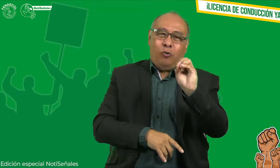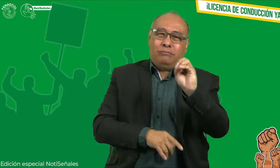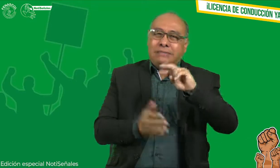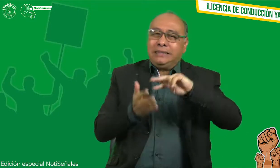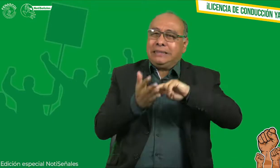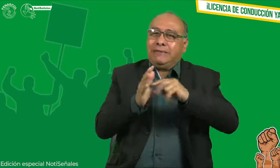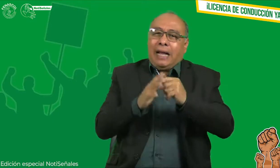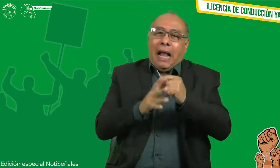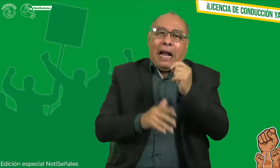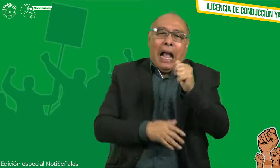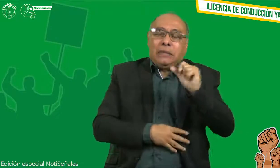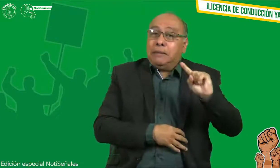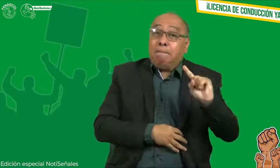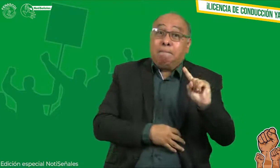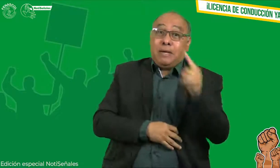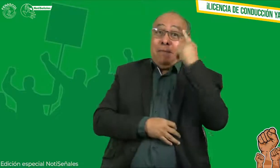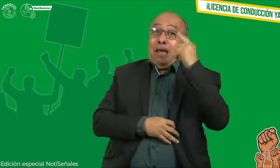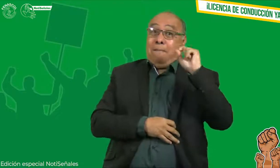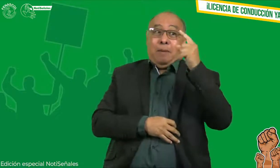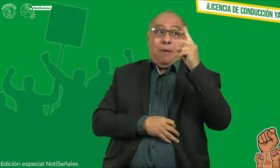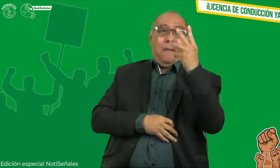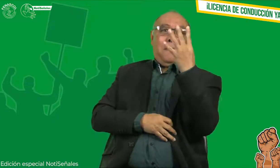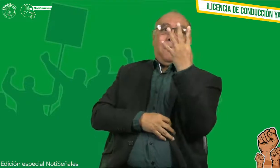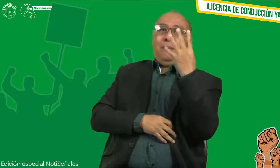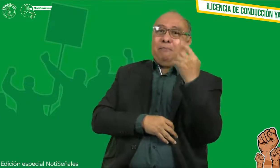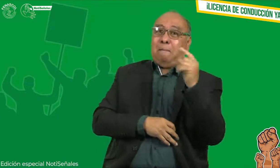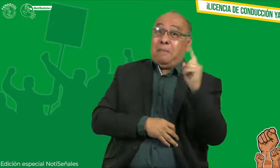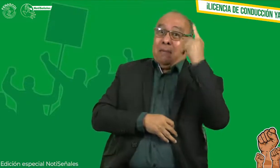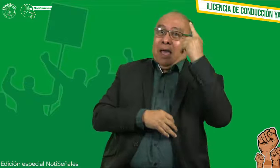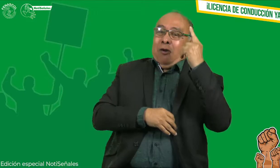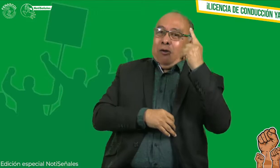sordas, pero utilizan la palabra pioneros.